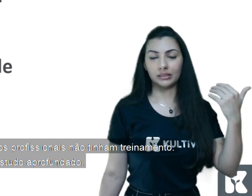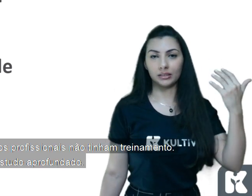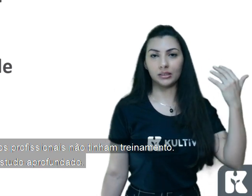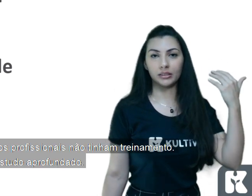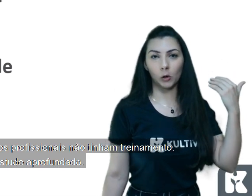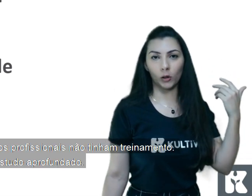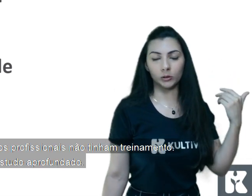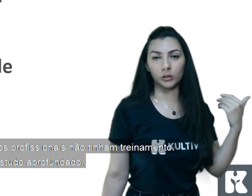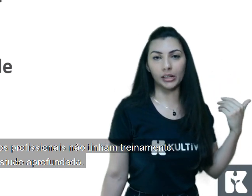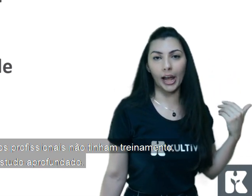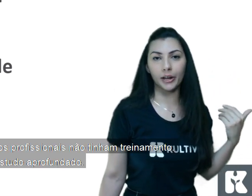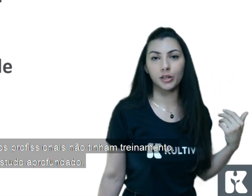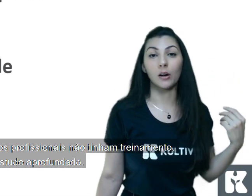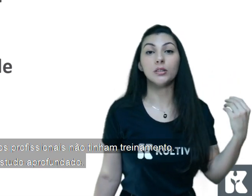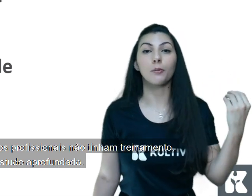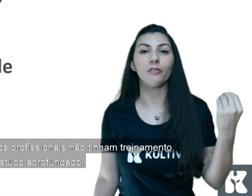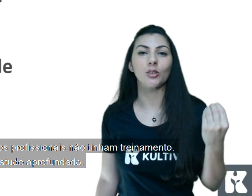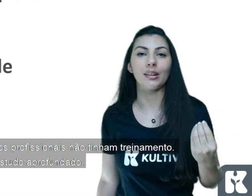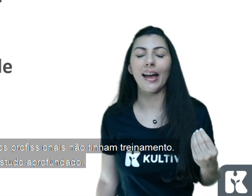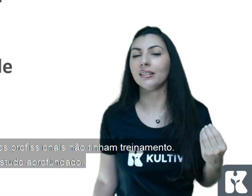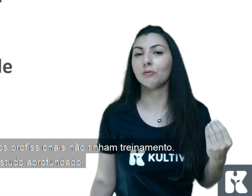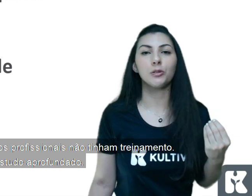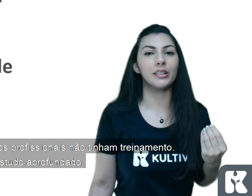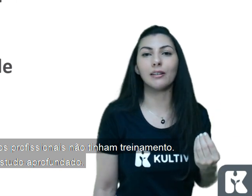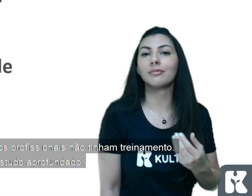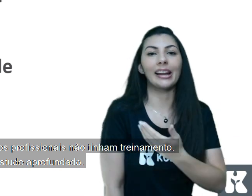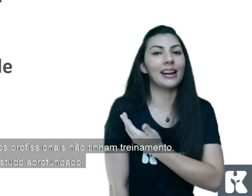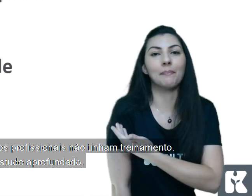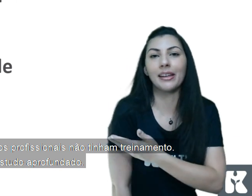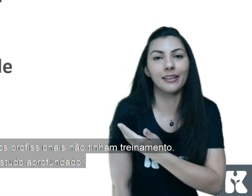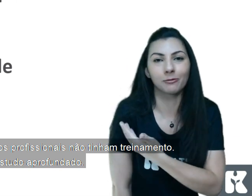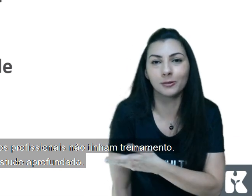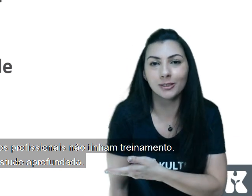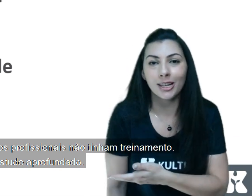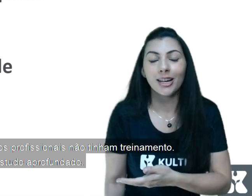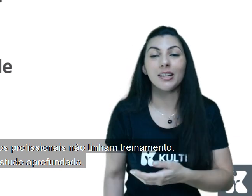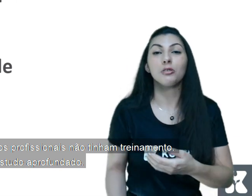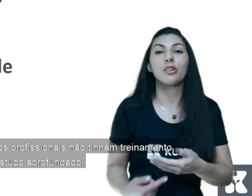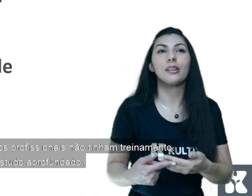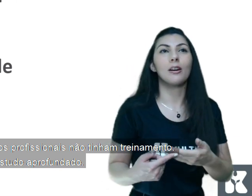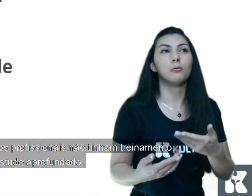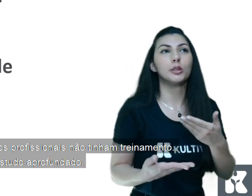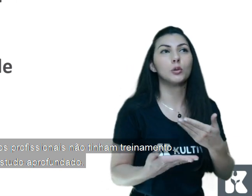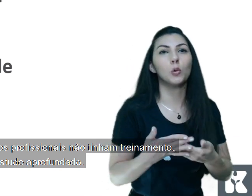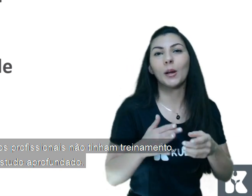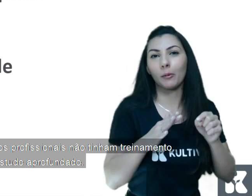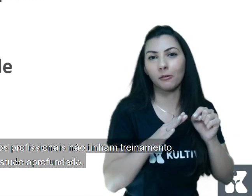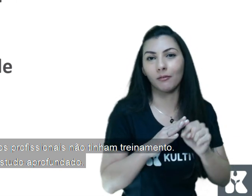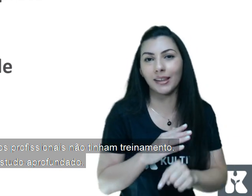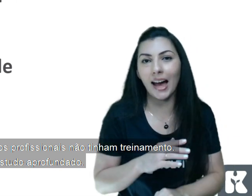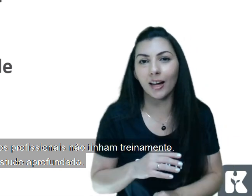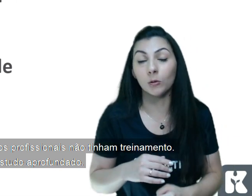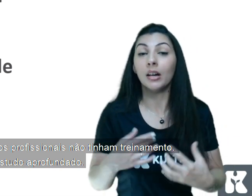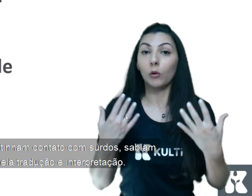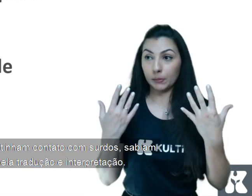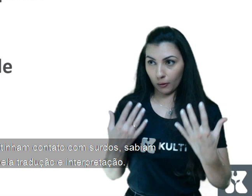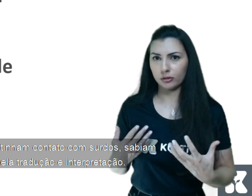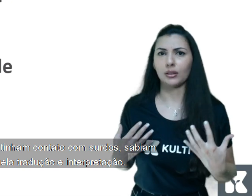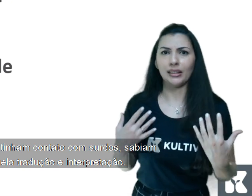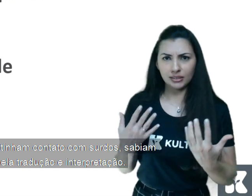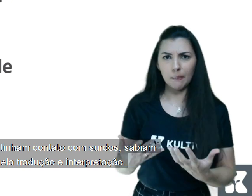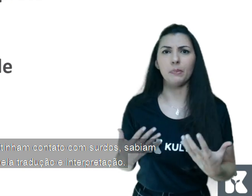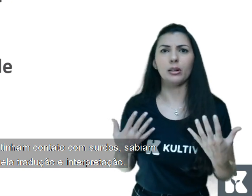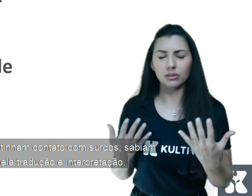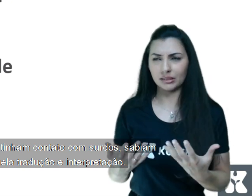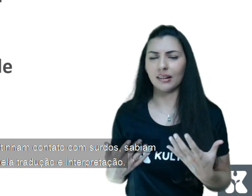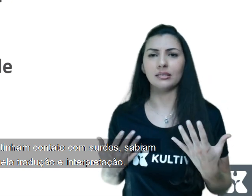antes de existir esse código de ética, os profissionais não tinham treinamento, não tinha um estudo aprofundado, os